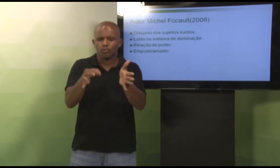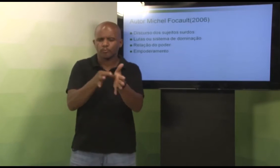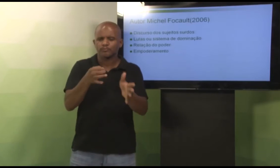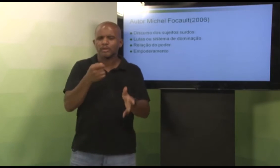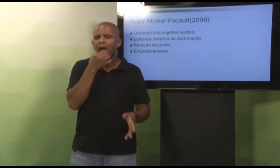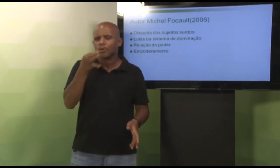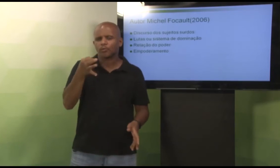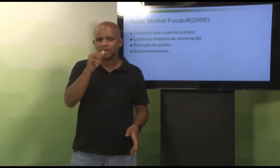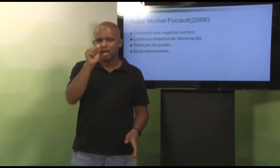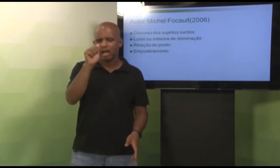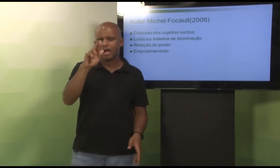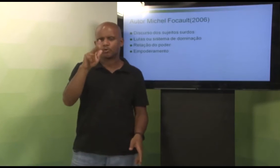ouvinte que